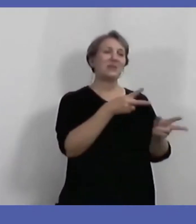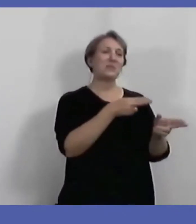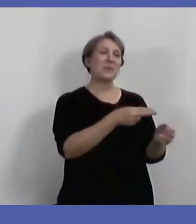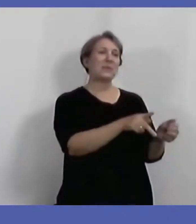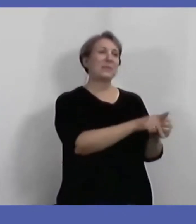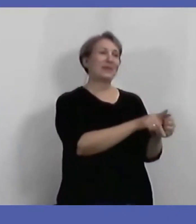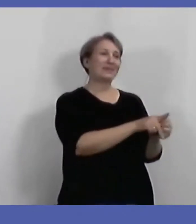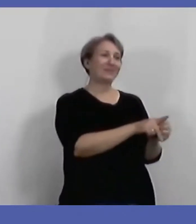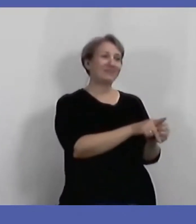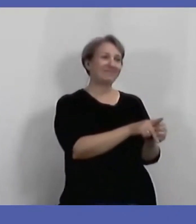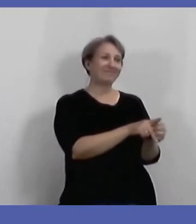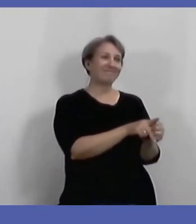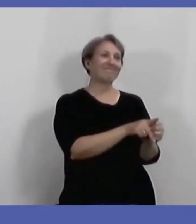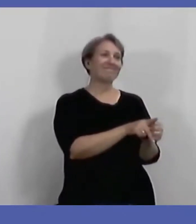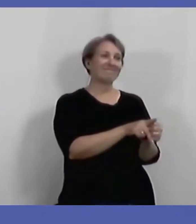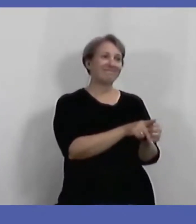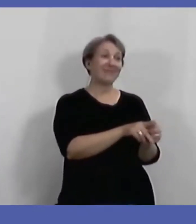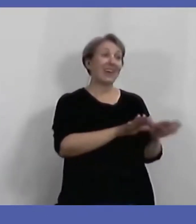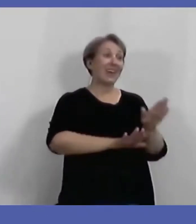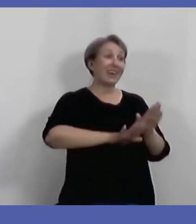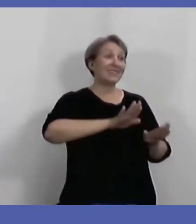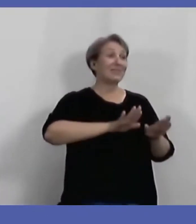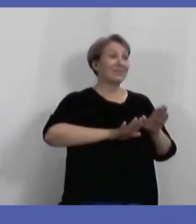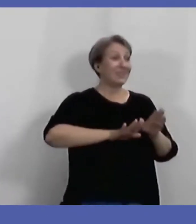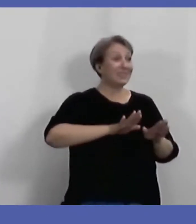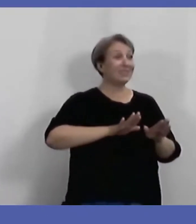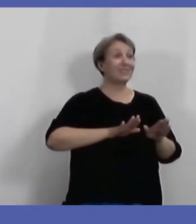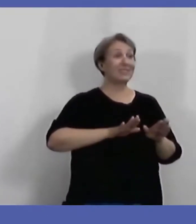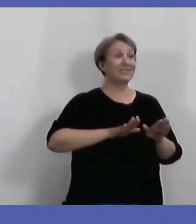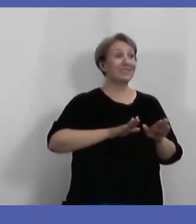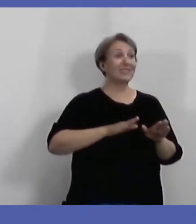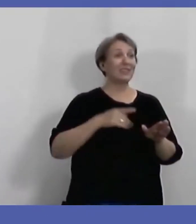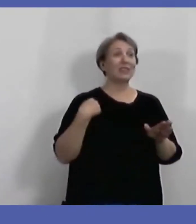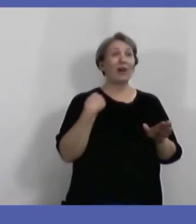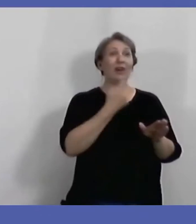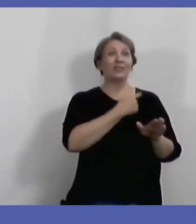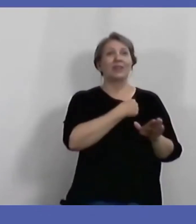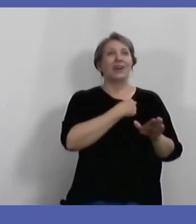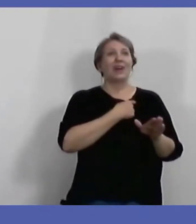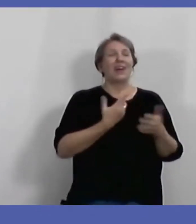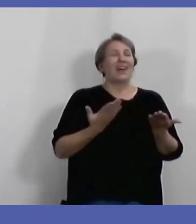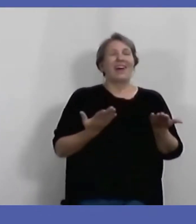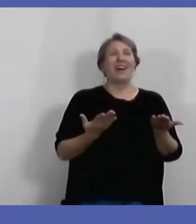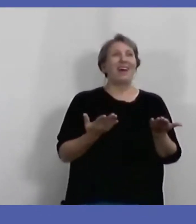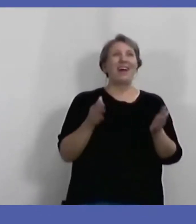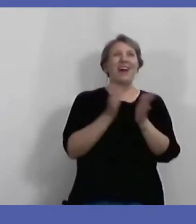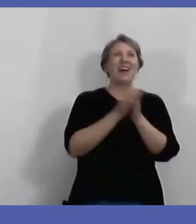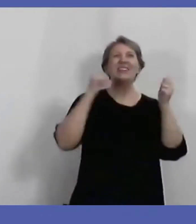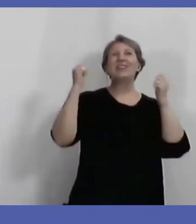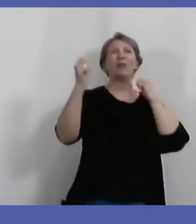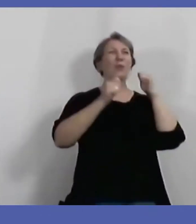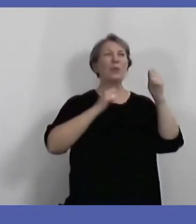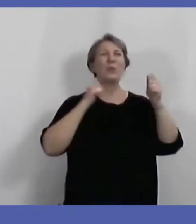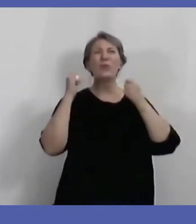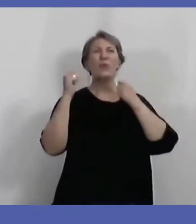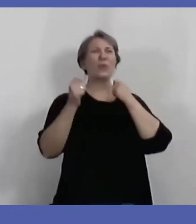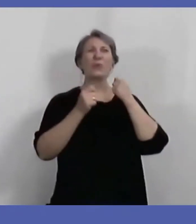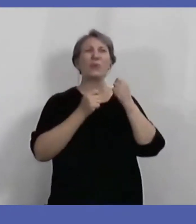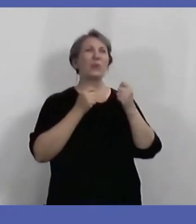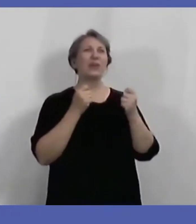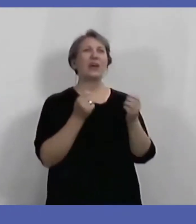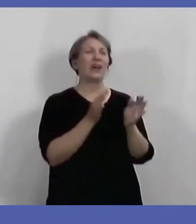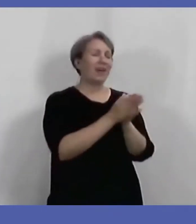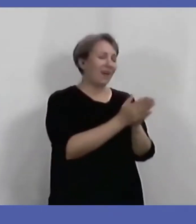momento inspirado por Deus, aleluia, tal. De manhã, acho que você leu o alimento diário, ficou cheio de